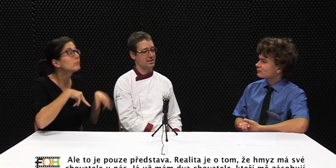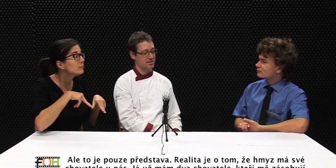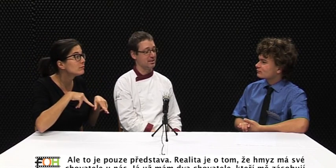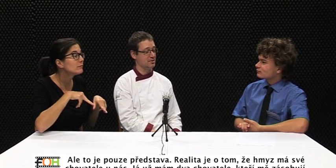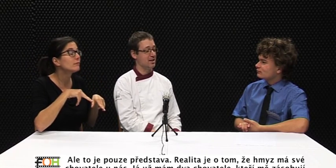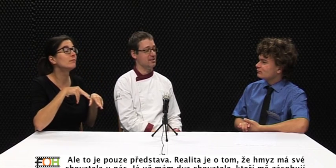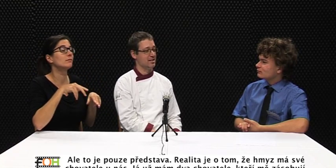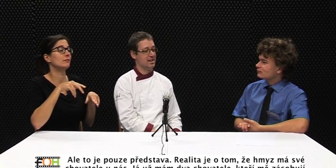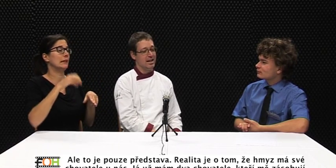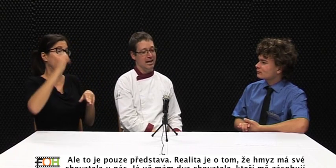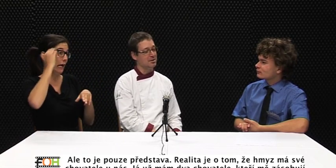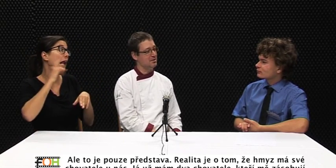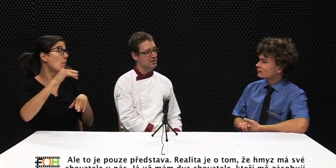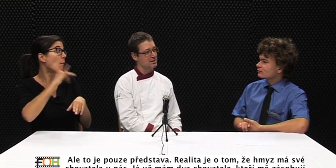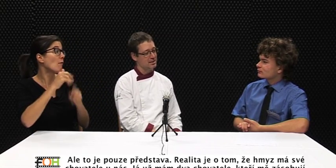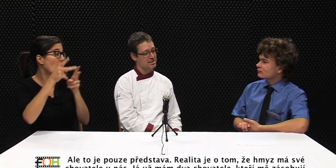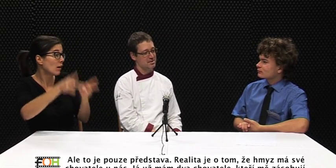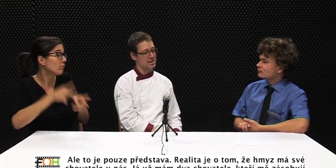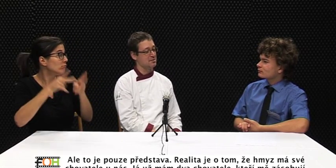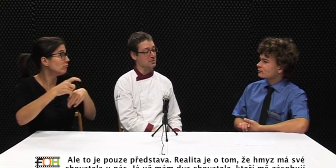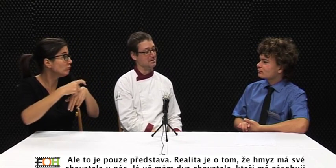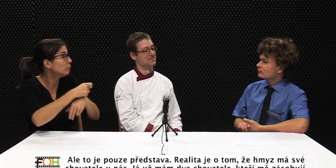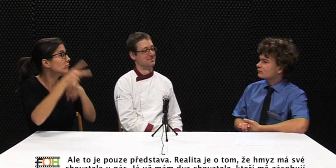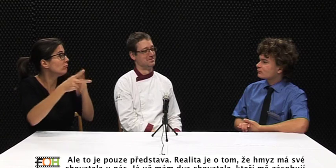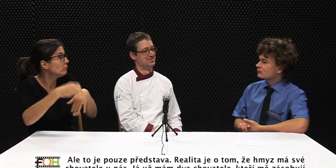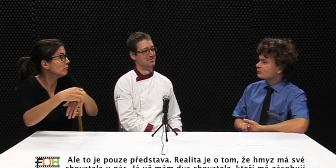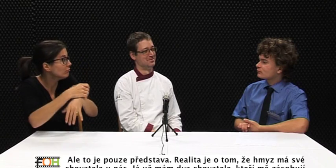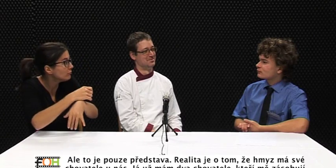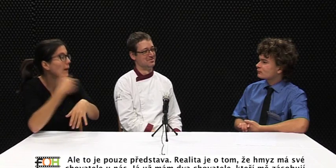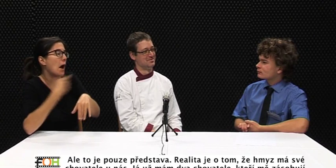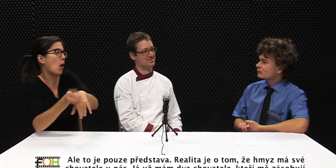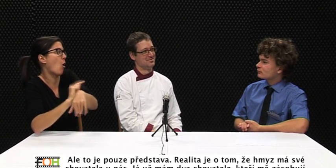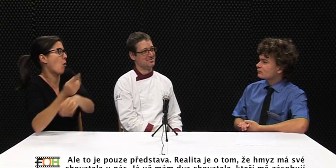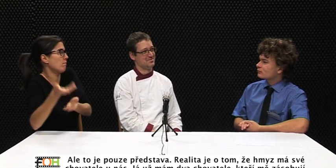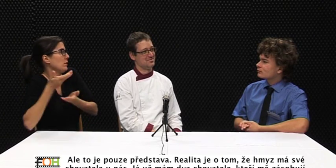své chovatele u nás a já už mám dva chovatele, kteří mě zásobují.